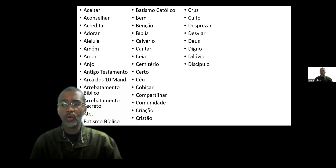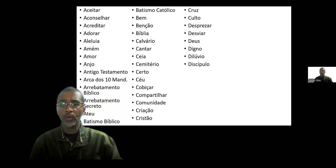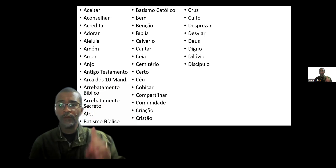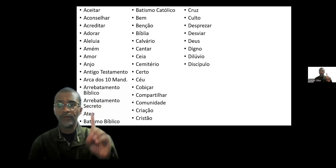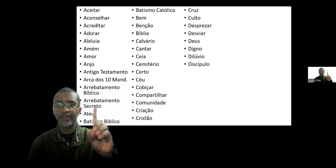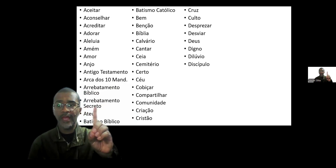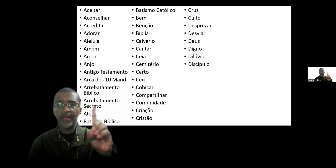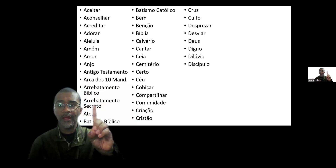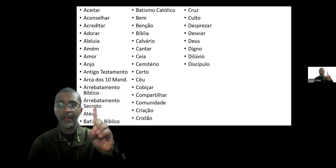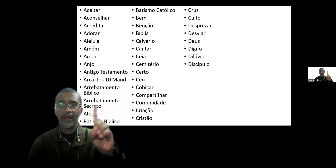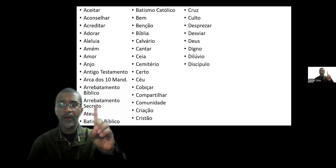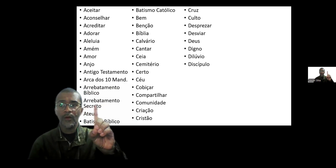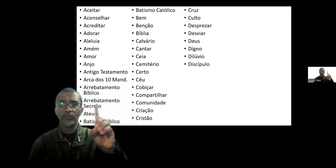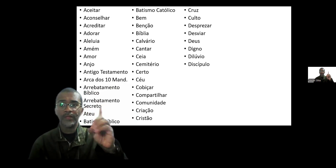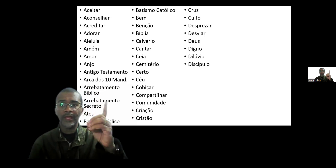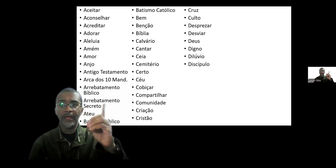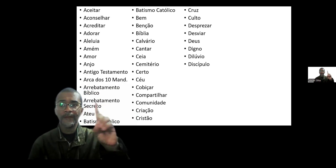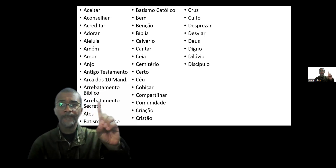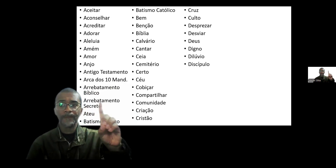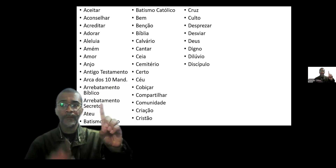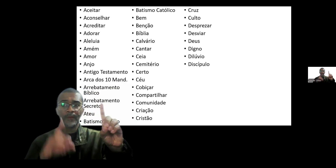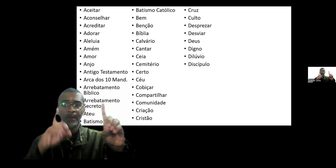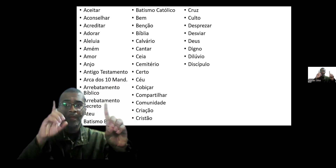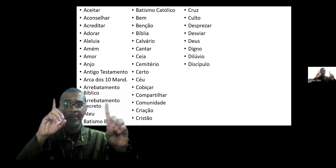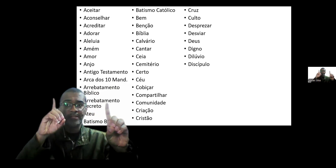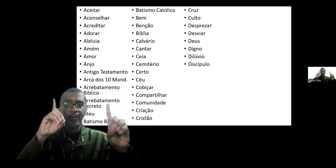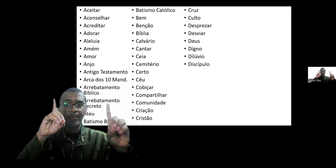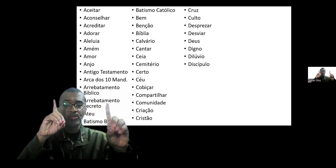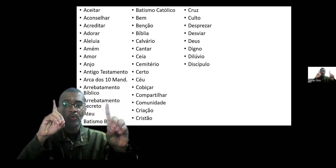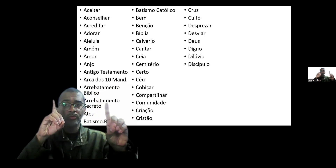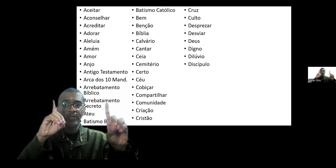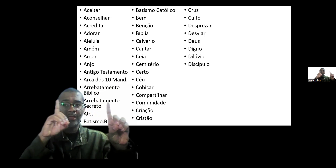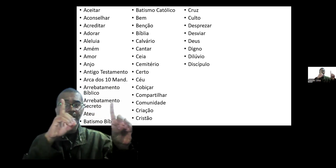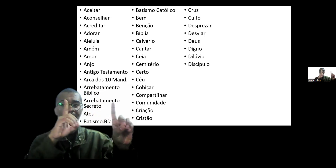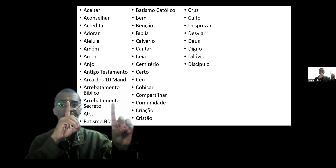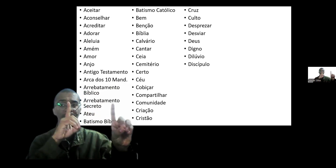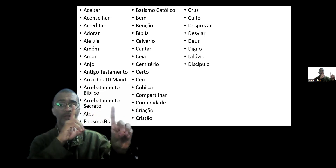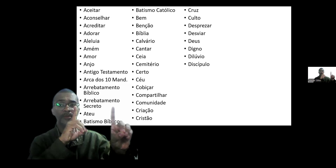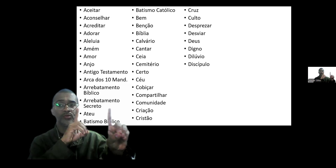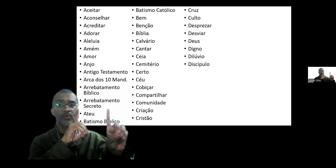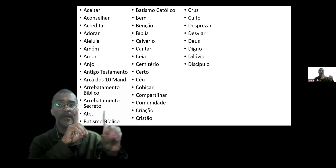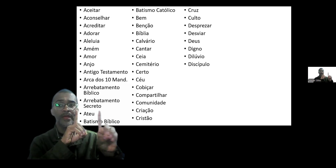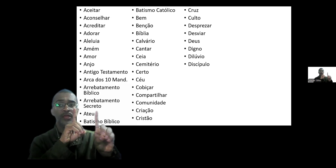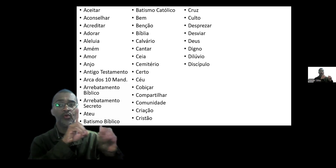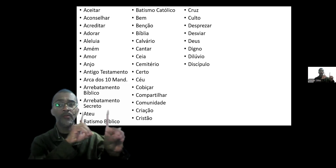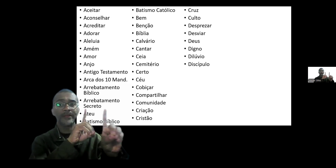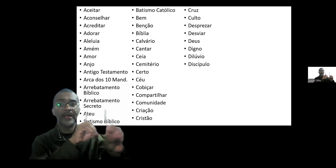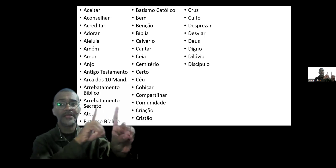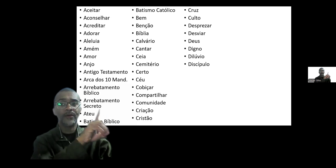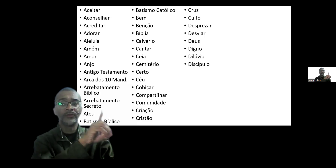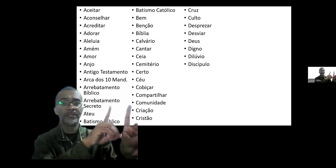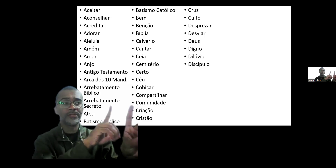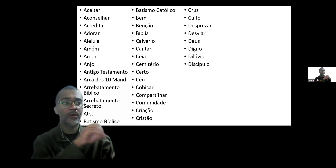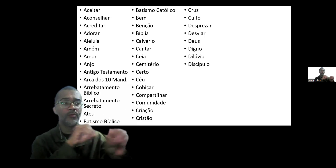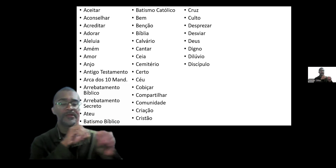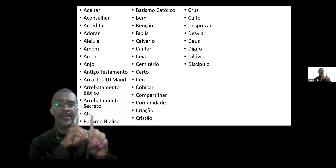Discípulo. Você tem um D representando uma pessoa, outro D representando outra pessoa. E uma atrás